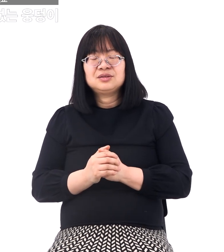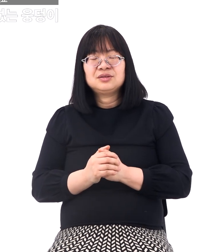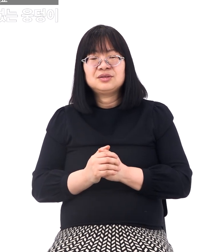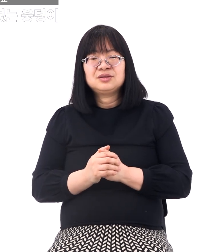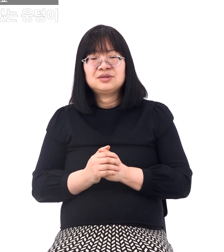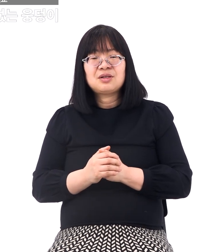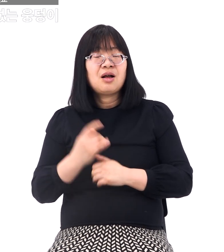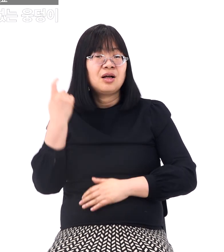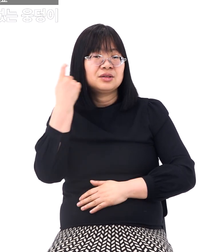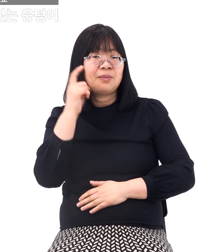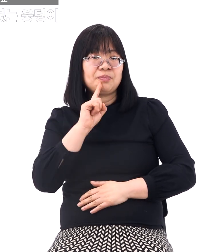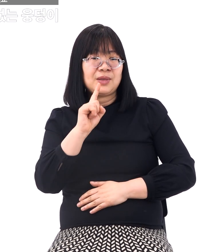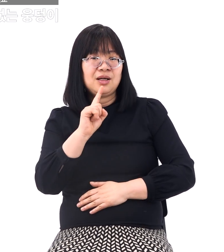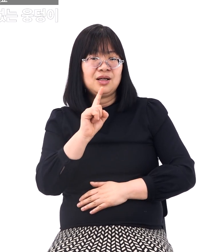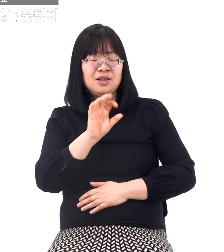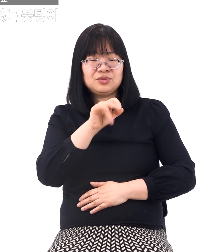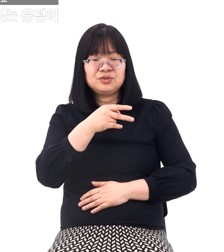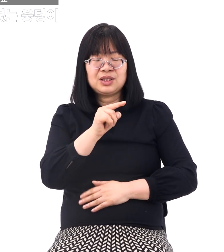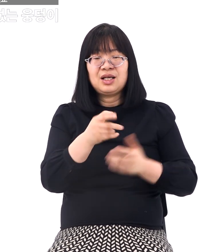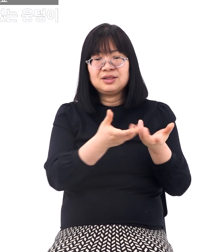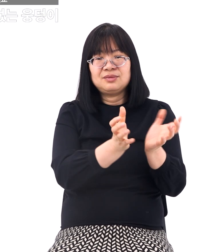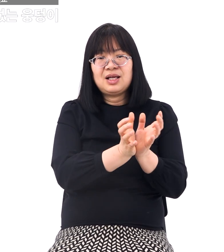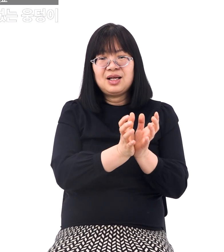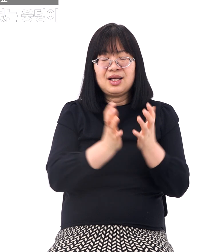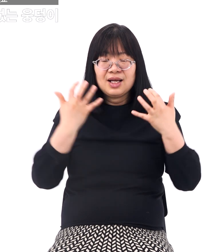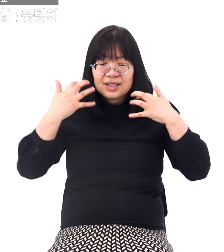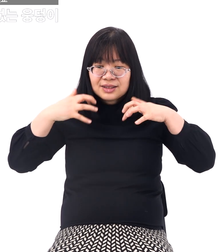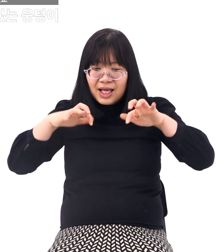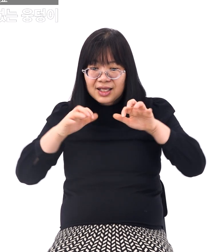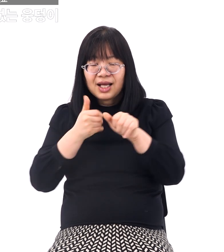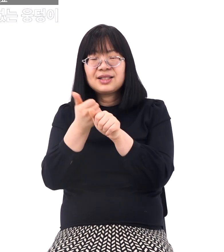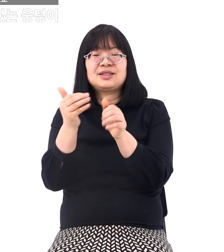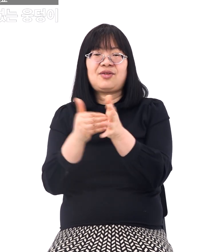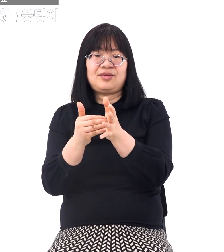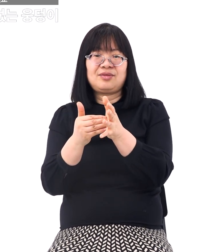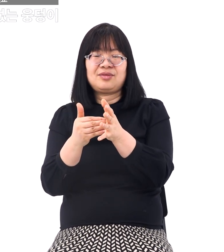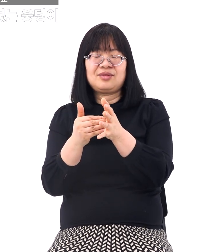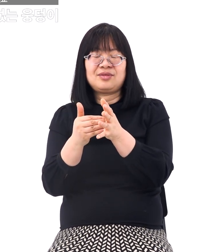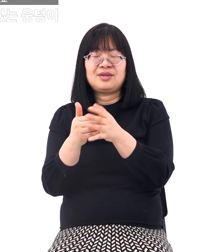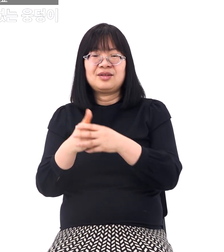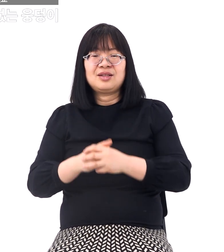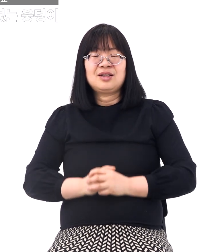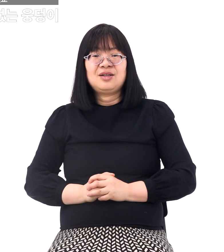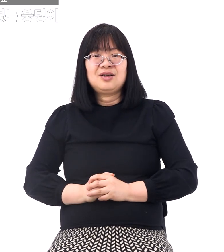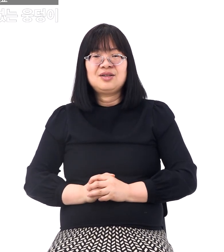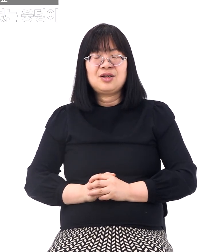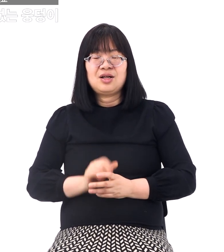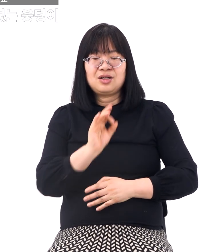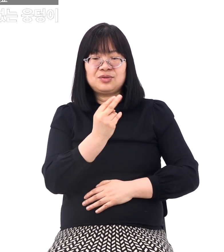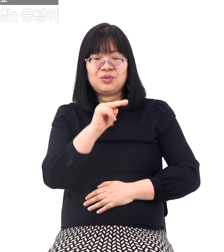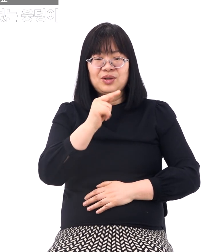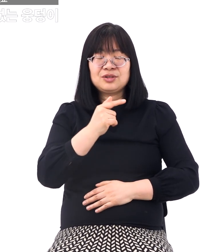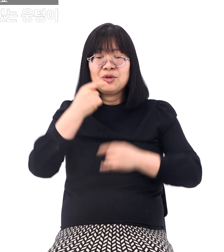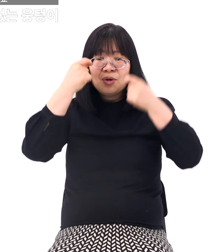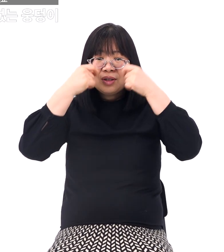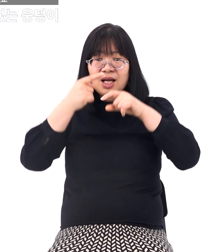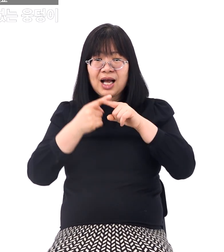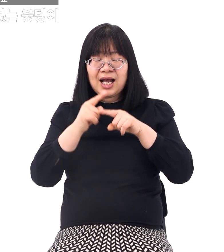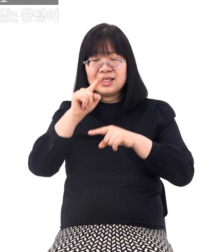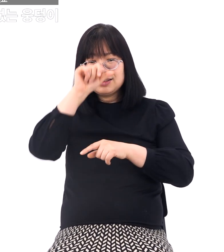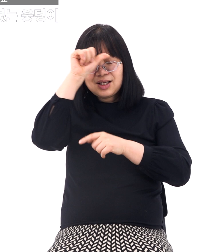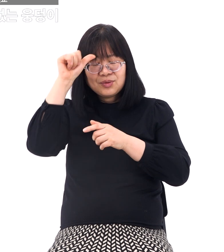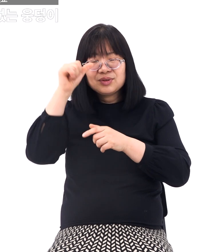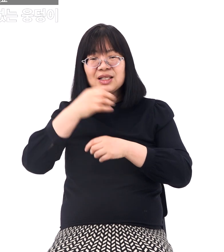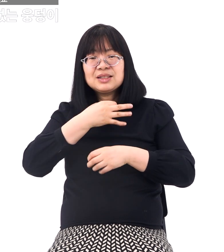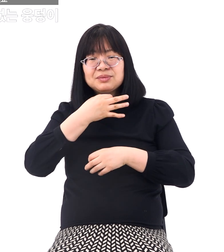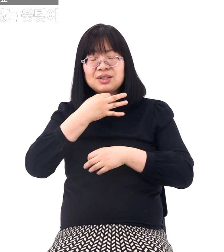이거는 들은 소리예요. 유다 지파의 사자가 이겼느니라. 이건 요한이 울다가 한 장로의 음성 앞에